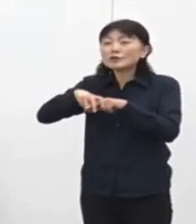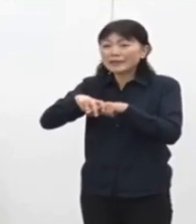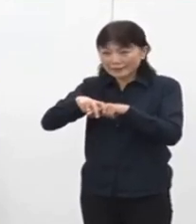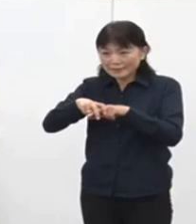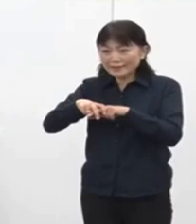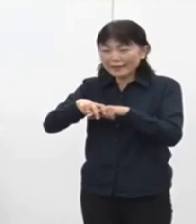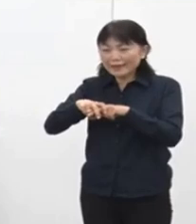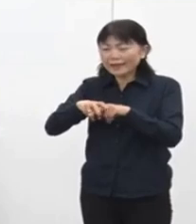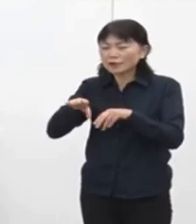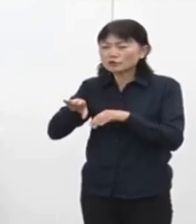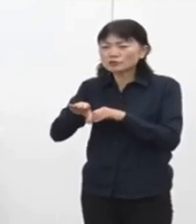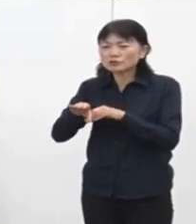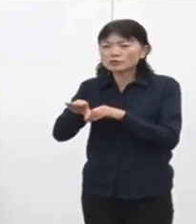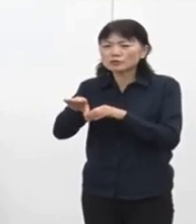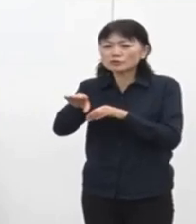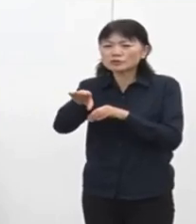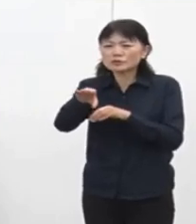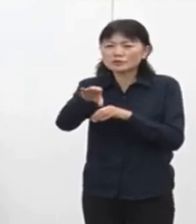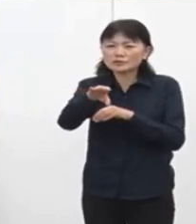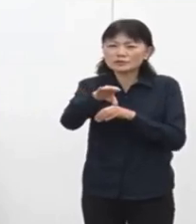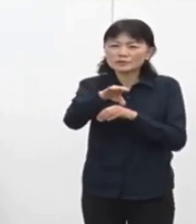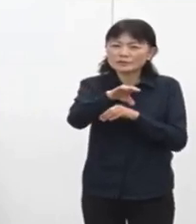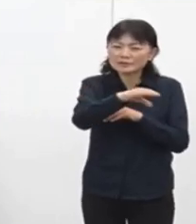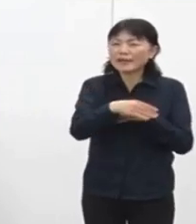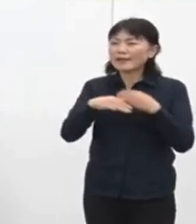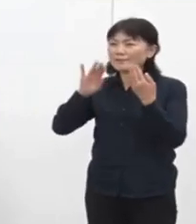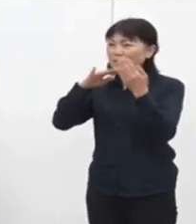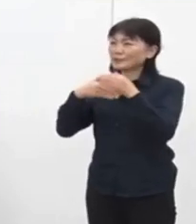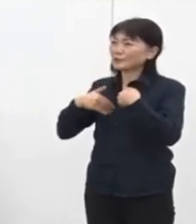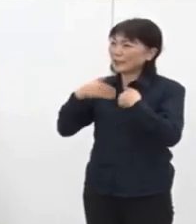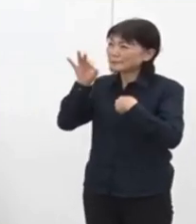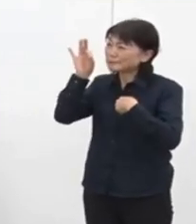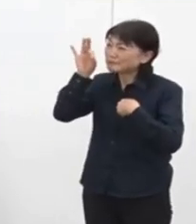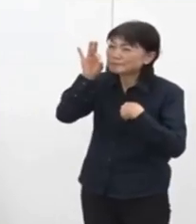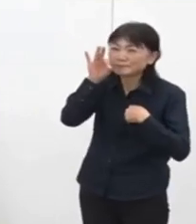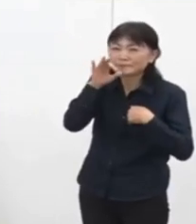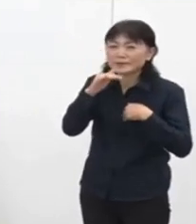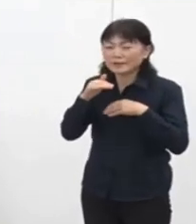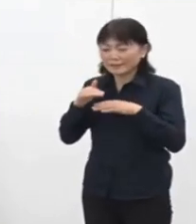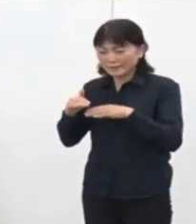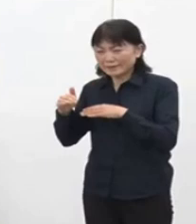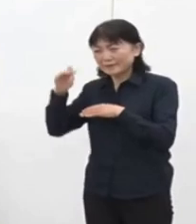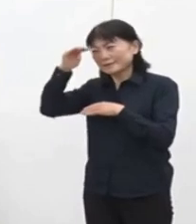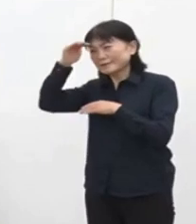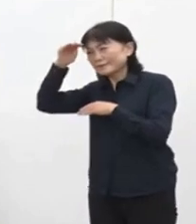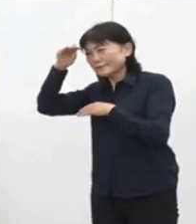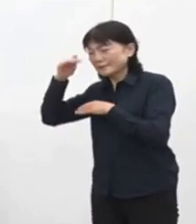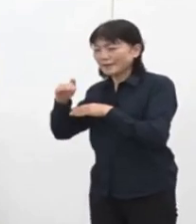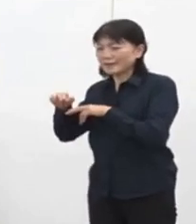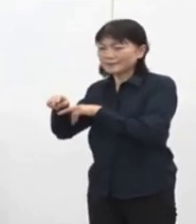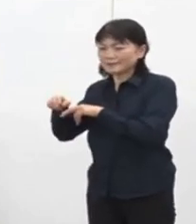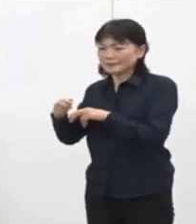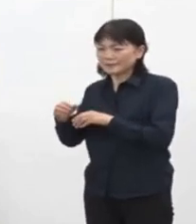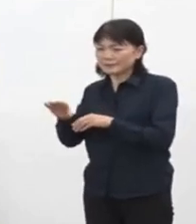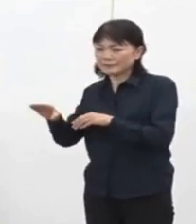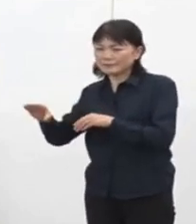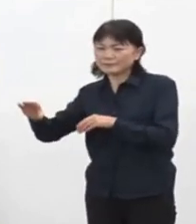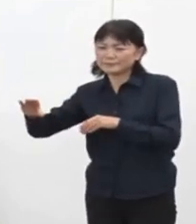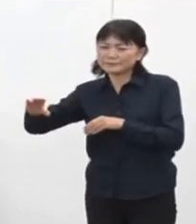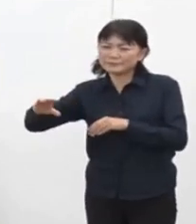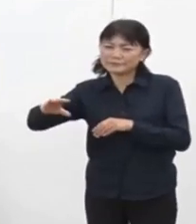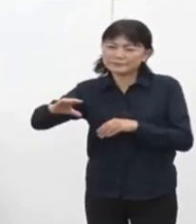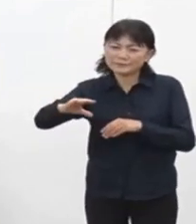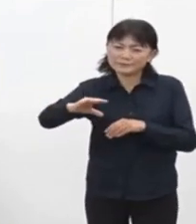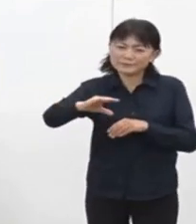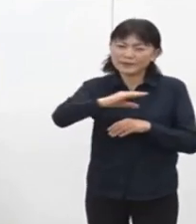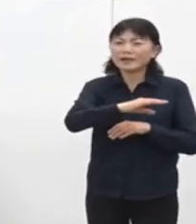、あの街を楽しみながらこう移動できる非常に乗りやすい構造ですし、ぜひこういうあの未